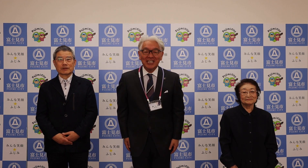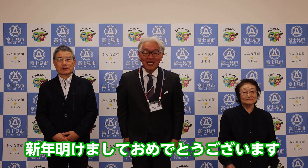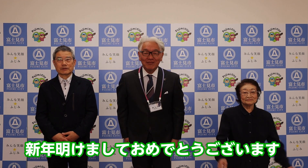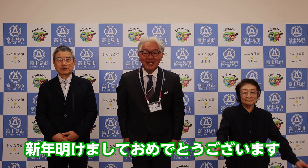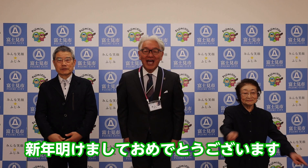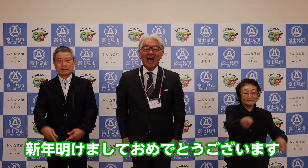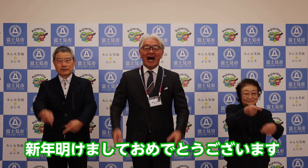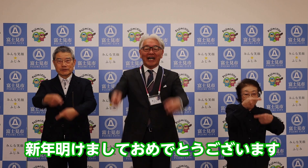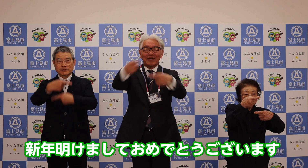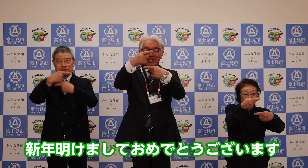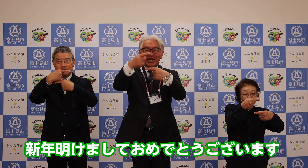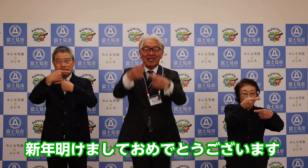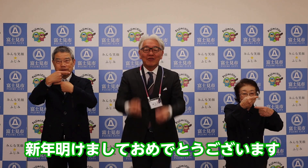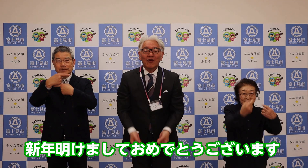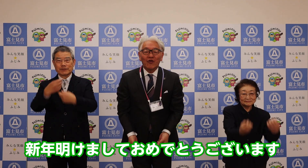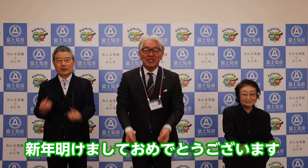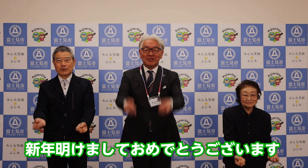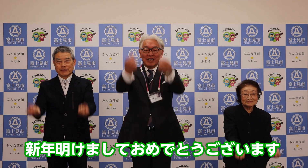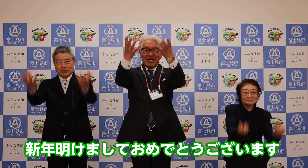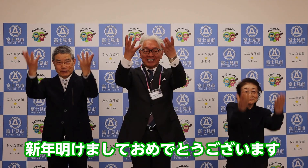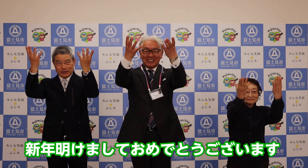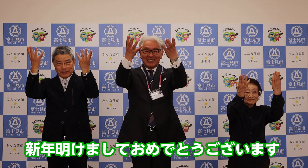新年明けましておめでとうございます。